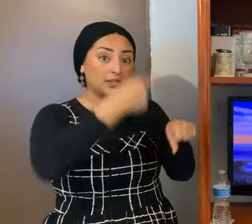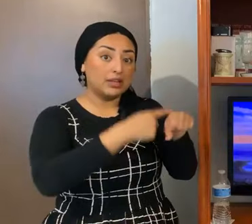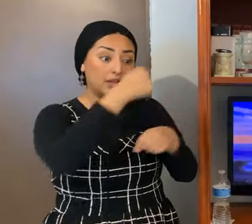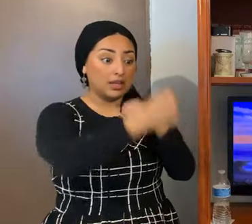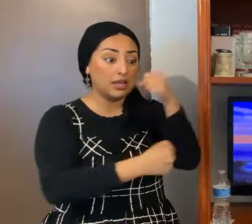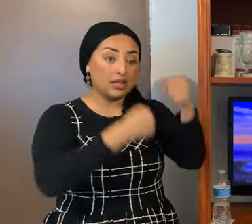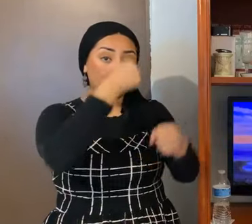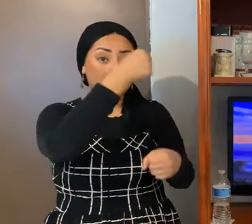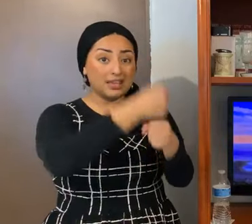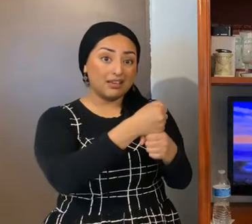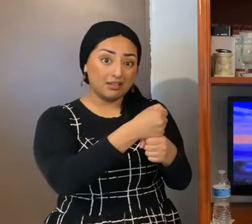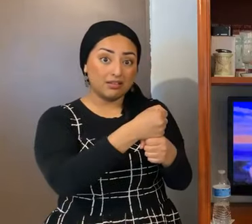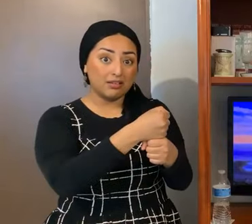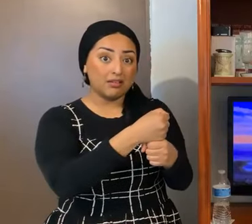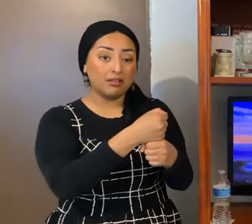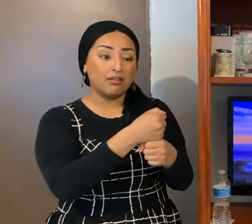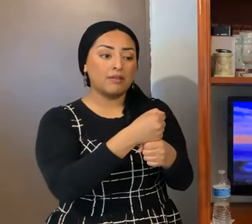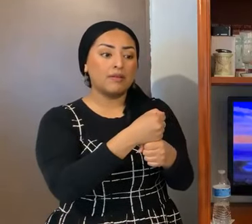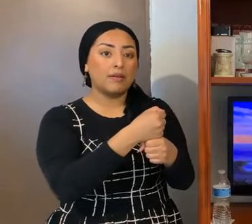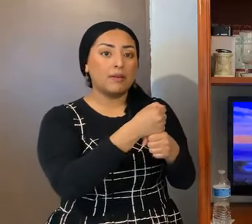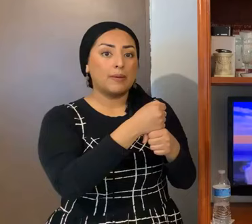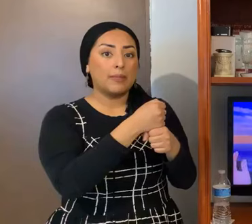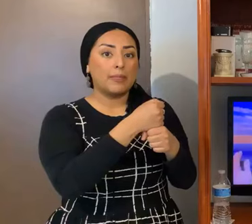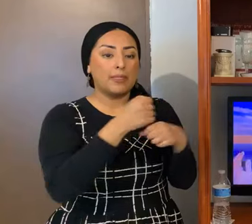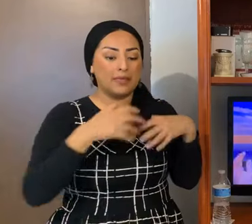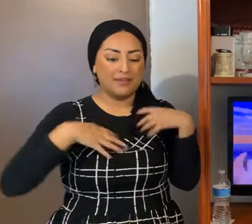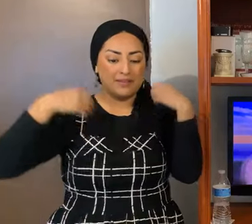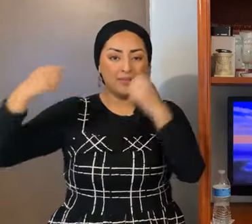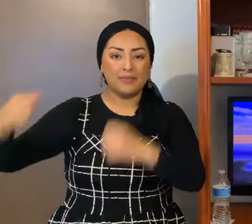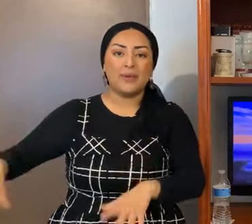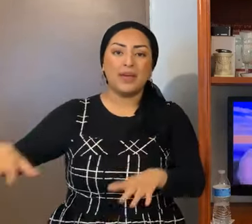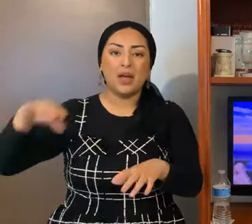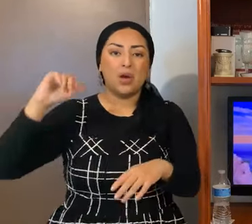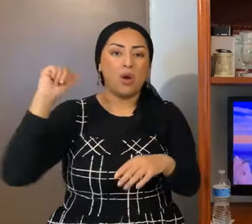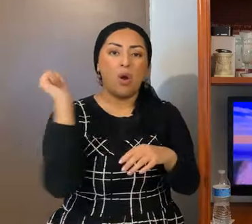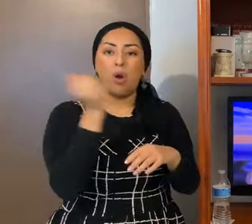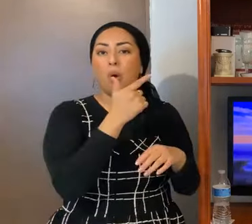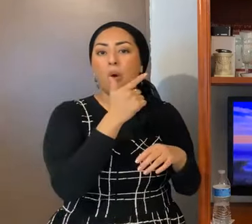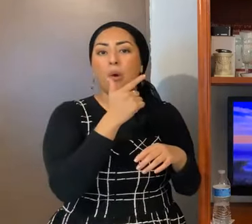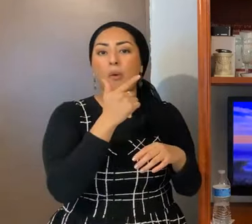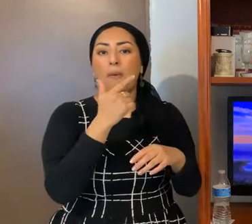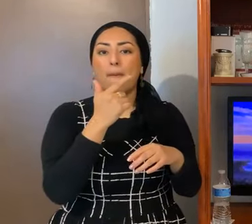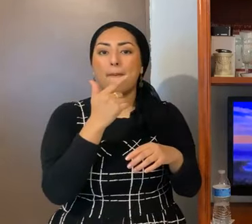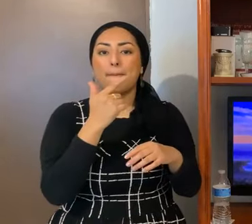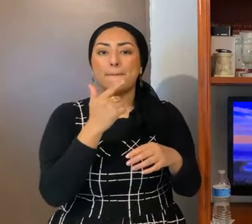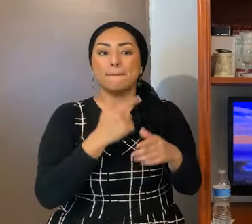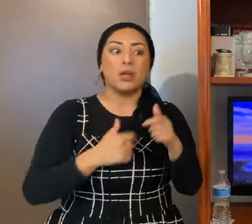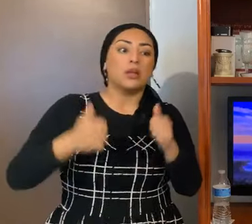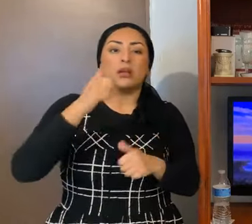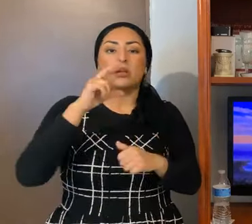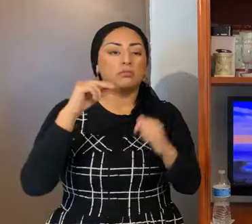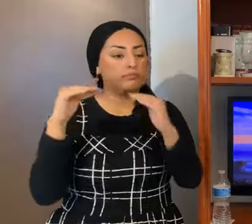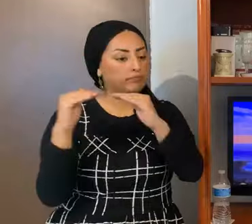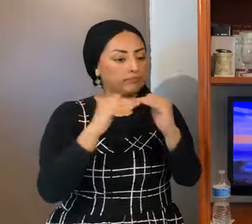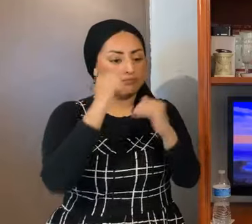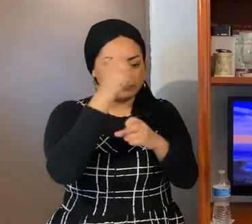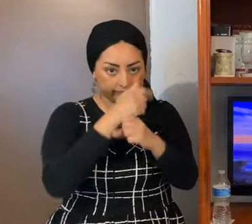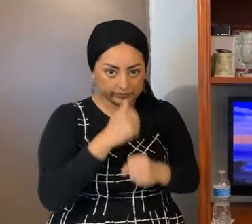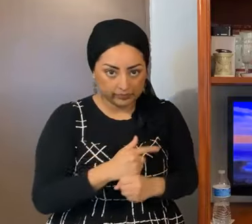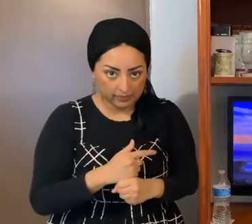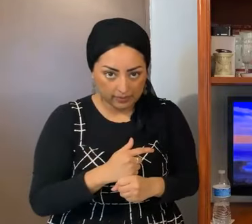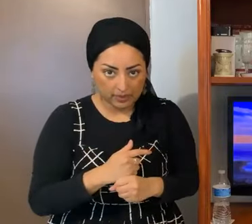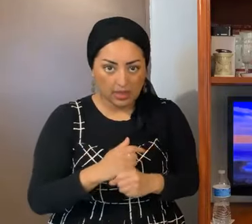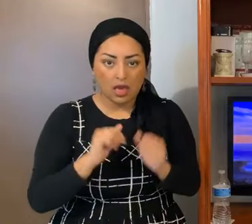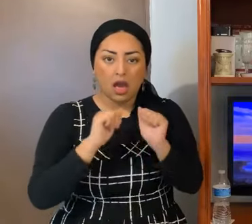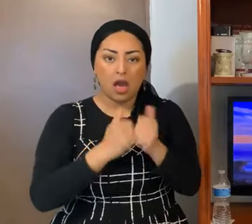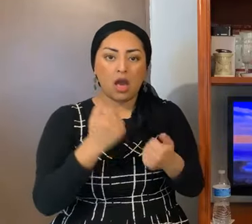año y haciéndose igual, despojándose de toda distinción, sino haciéndose igual a sus hermanos,